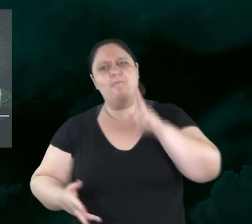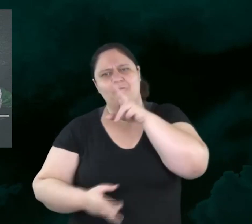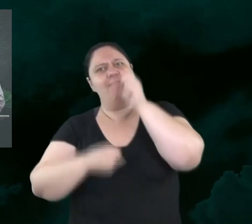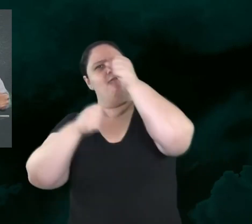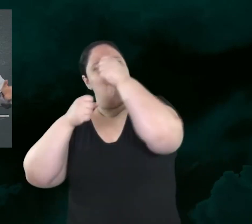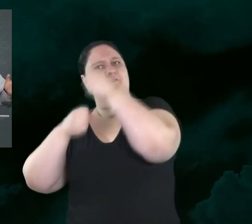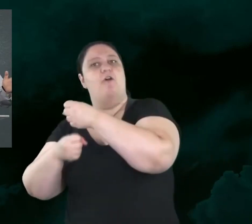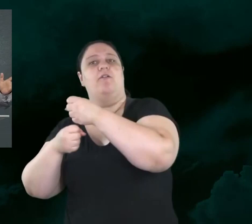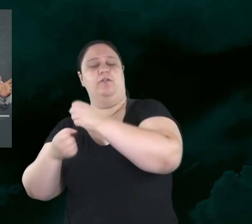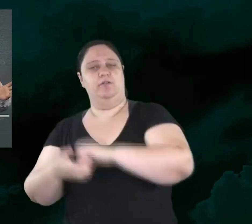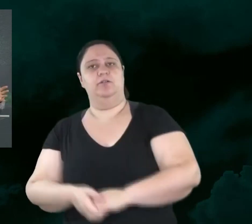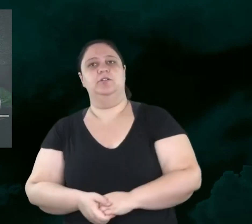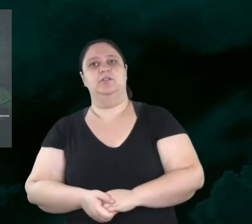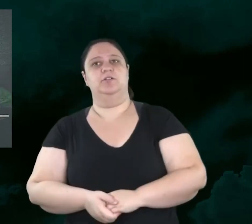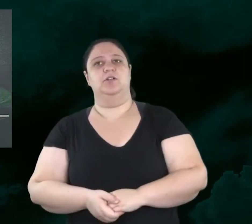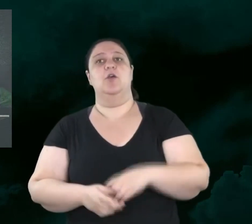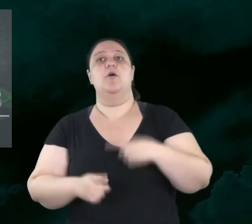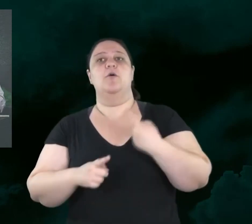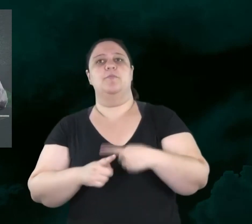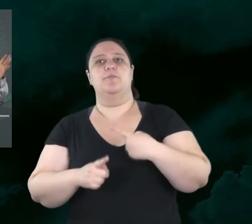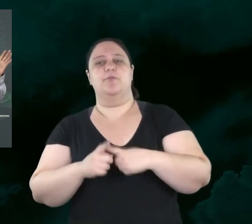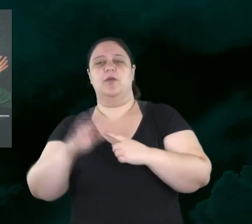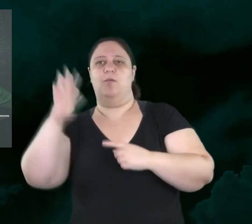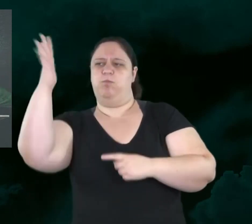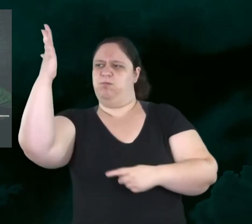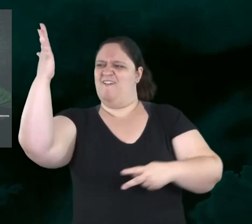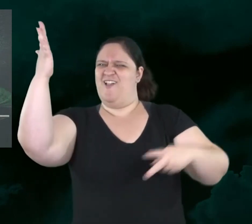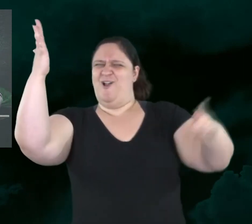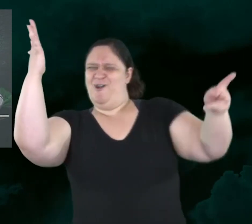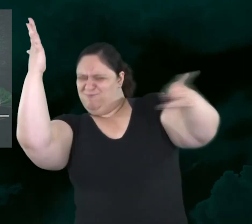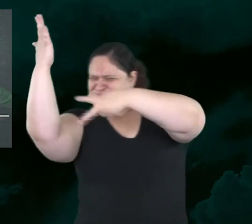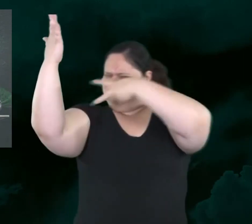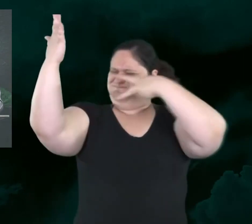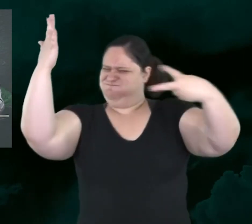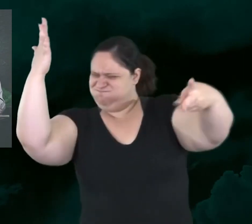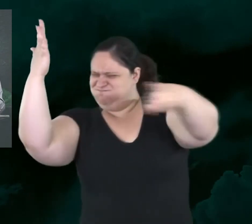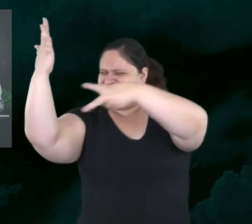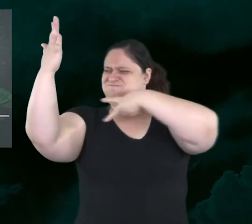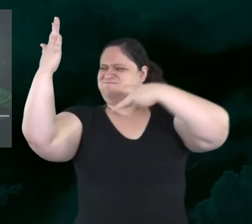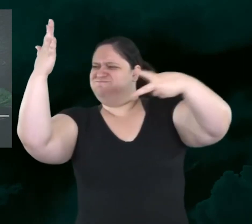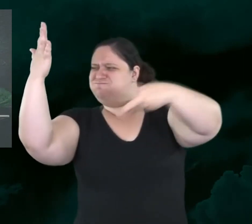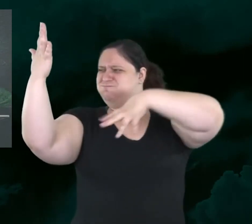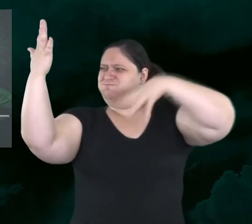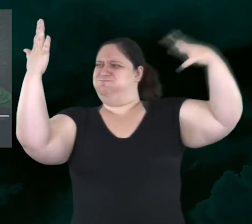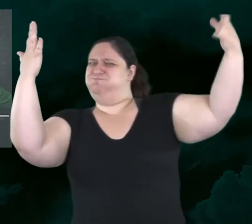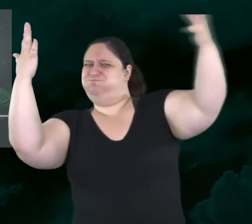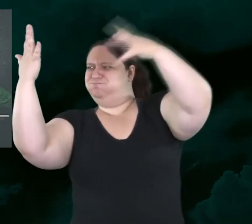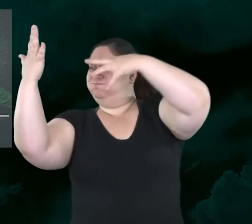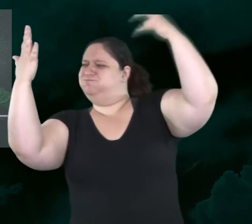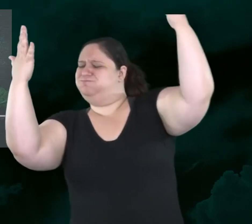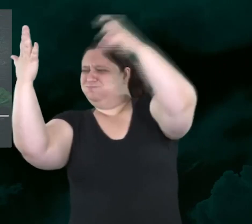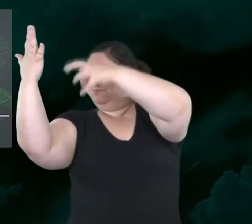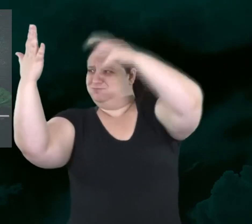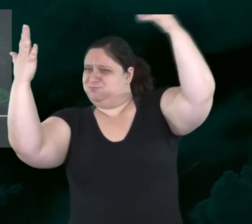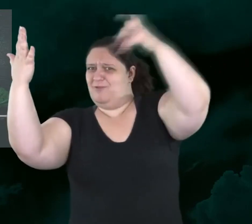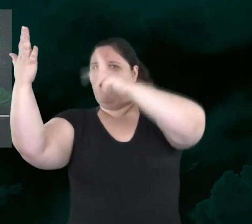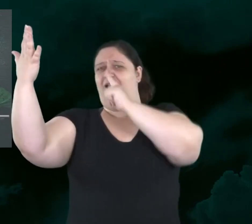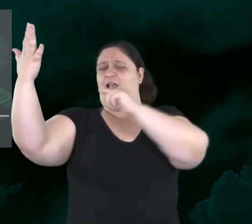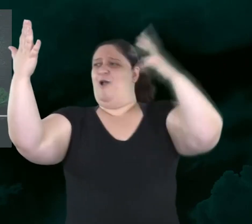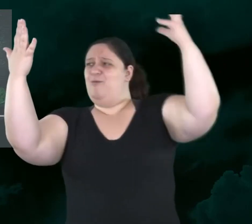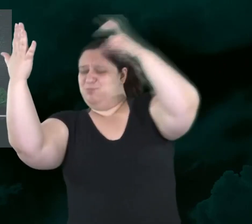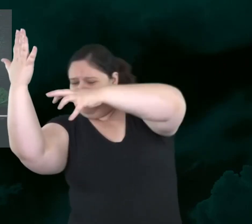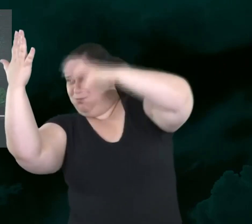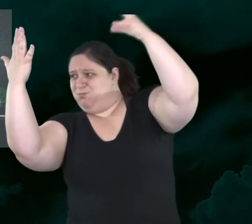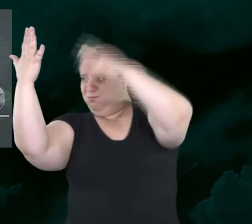recebe as pancadas de vento e chuvas em tempestades, mais resistente torna o seu